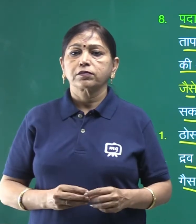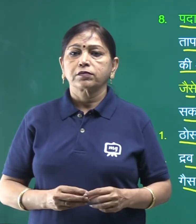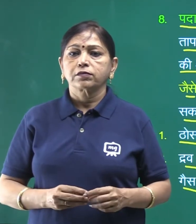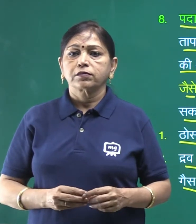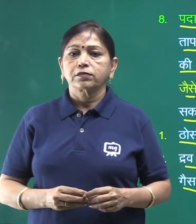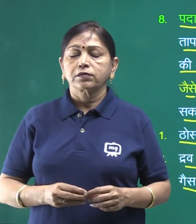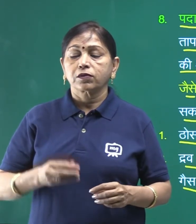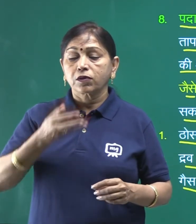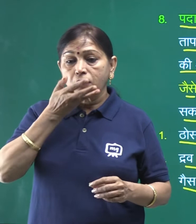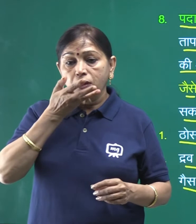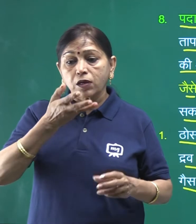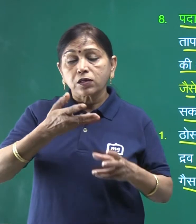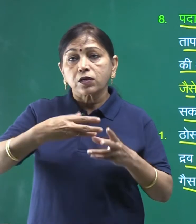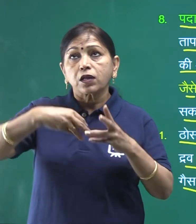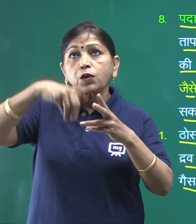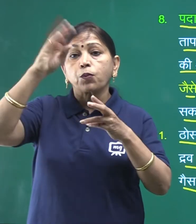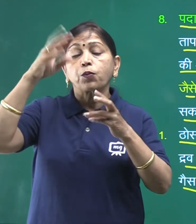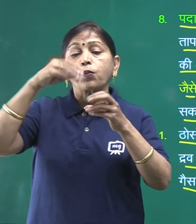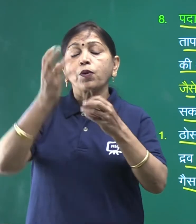जल वाष्प के रूप में।